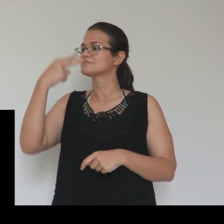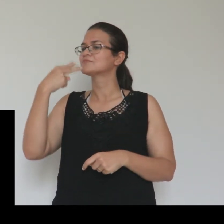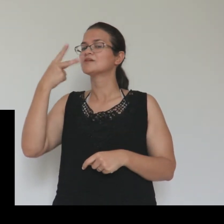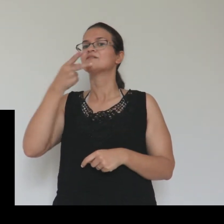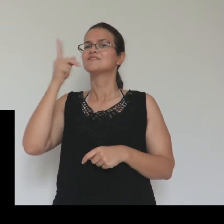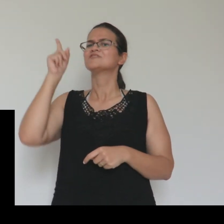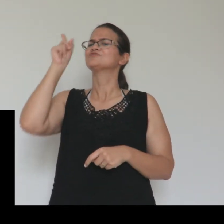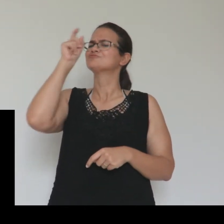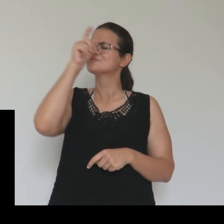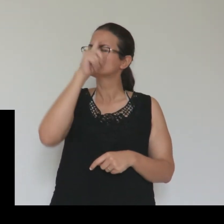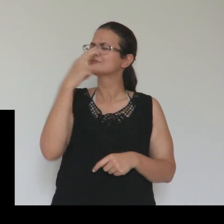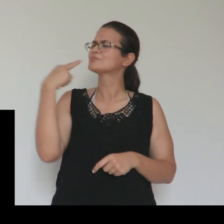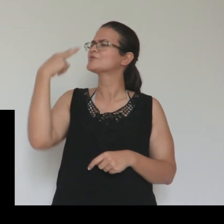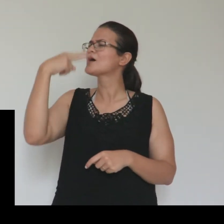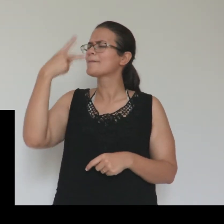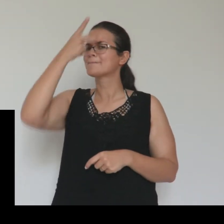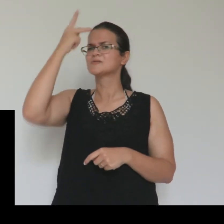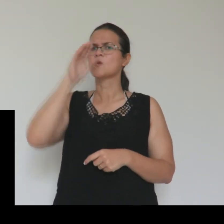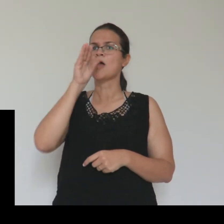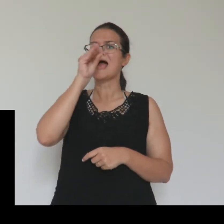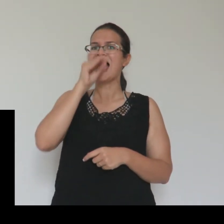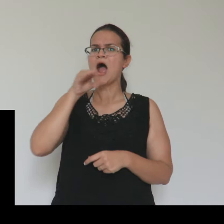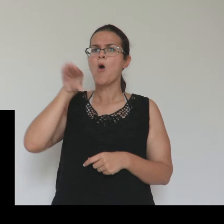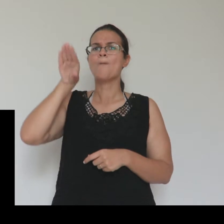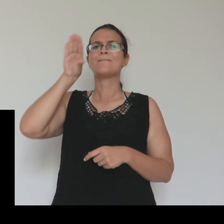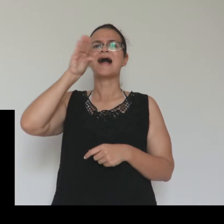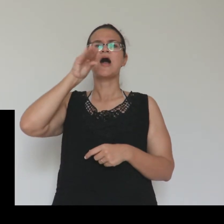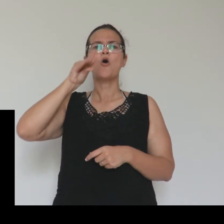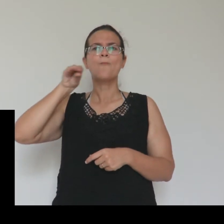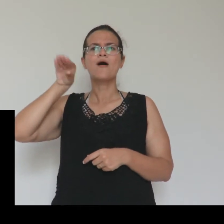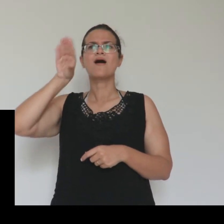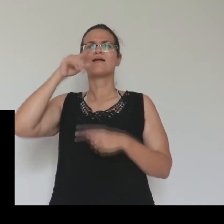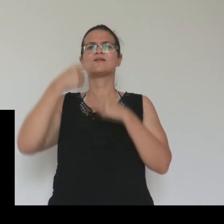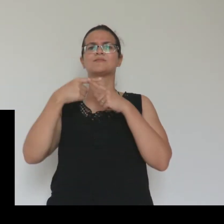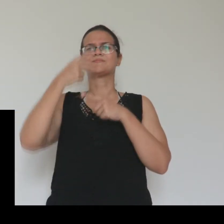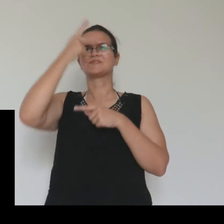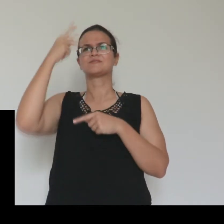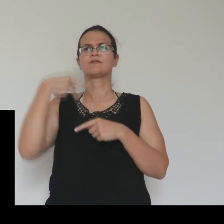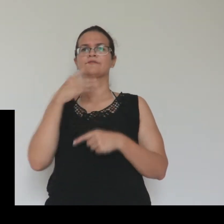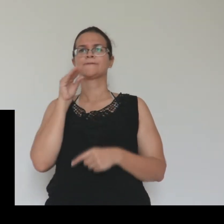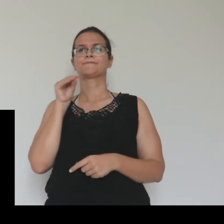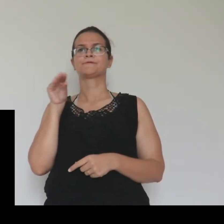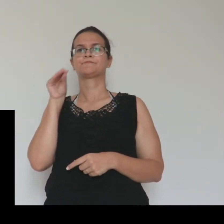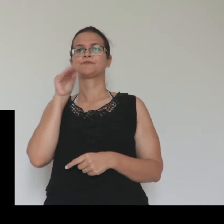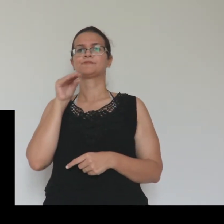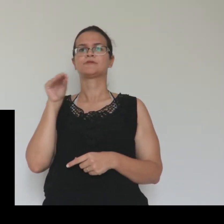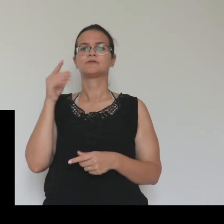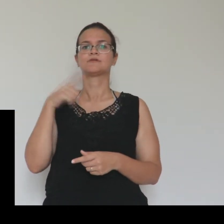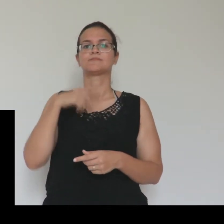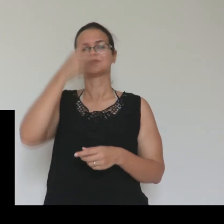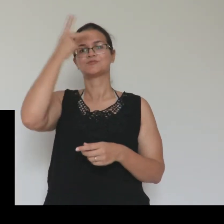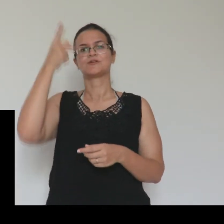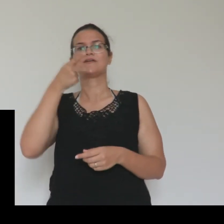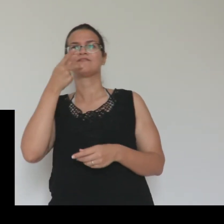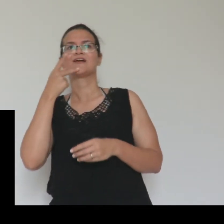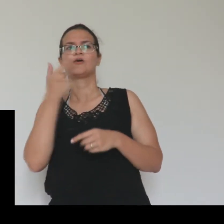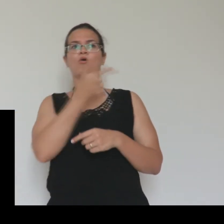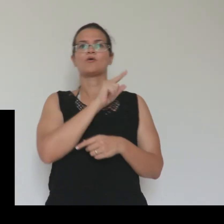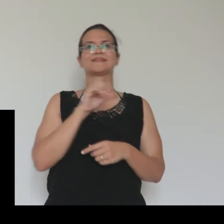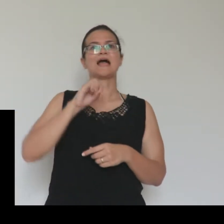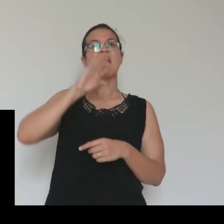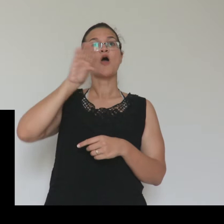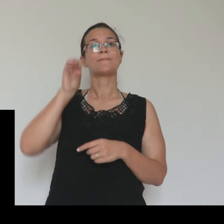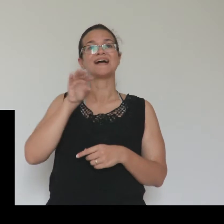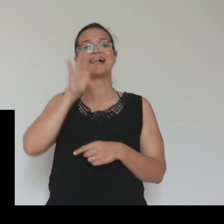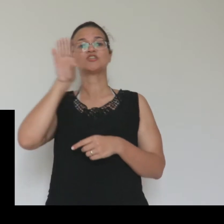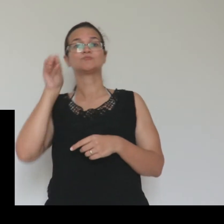um articula a fala de um jeito, outro articula de outro, então isso dificulta. Às vezes o bigode